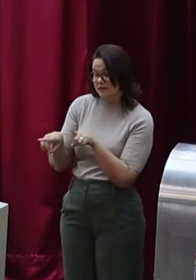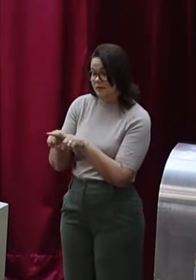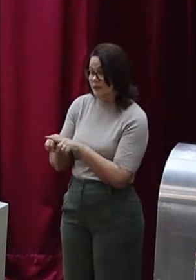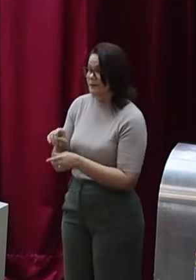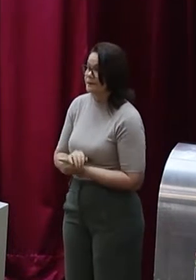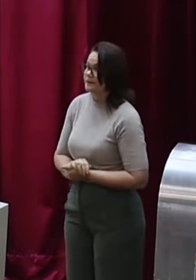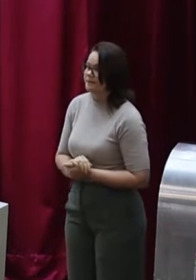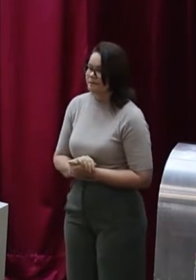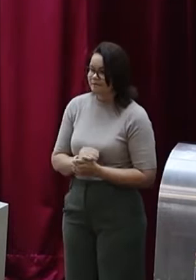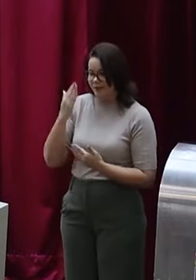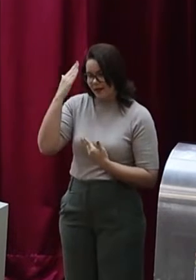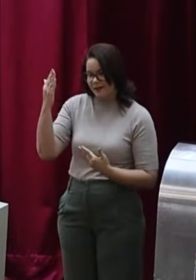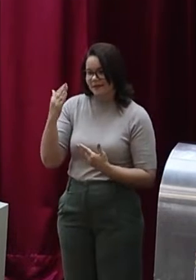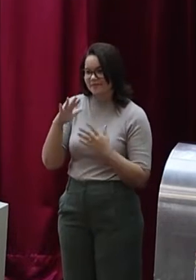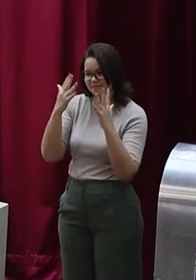Obrigado.